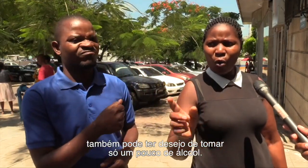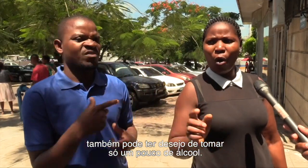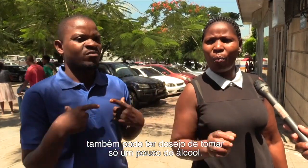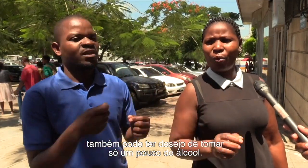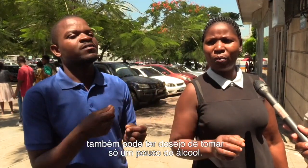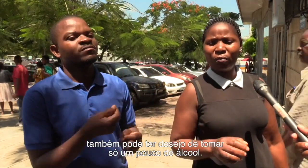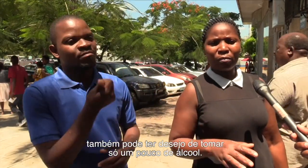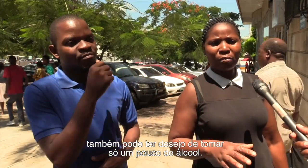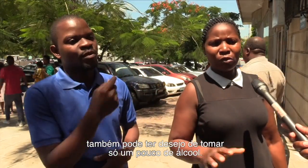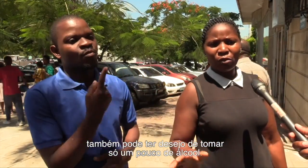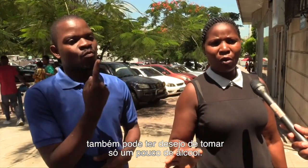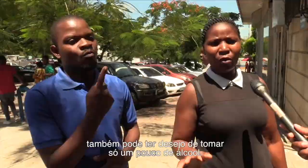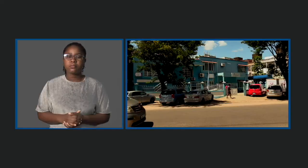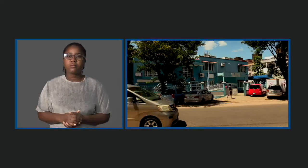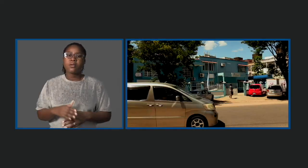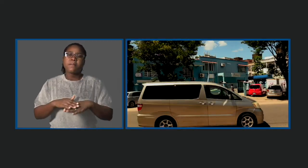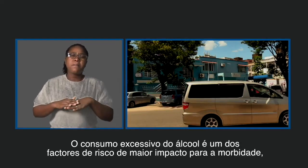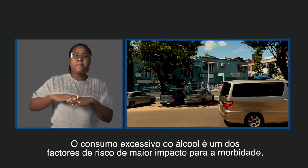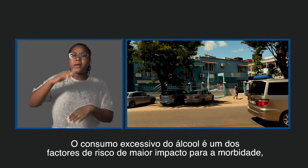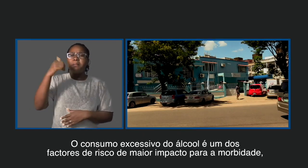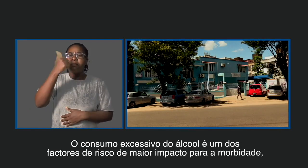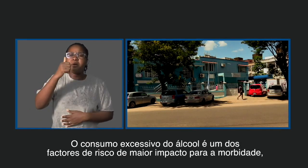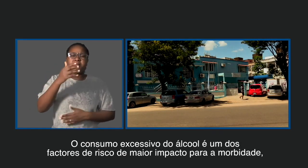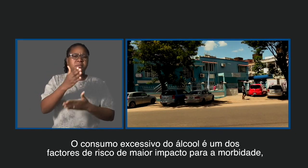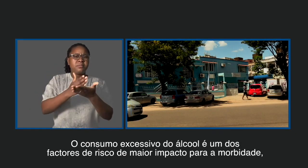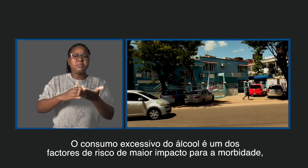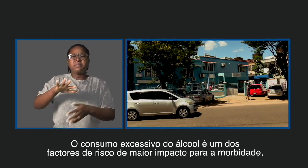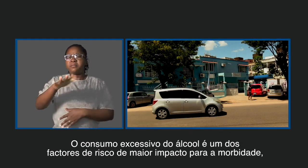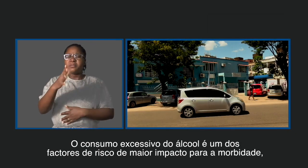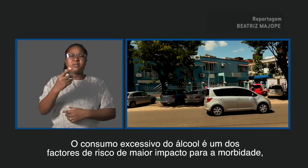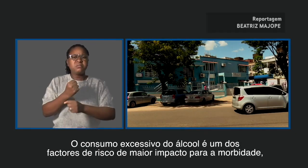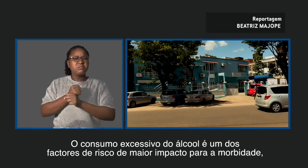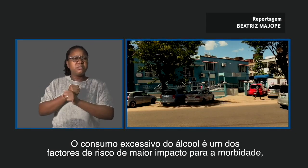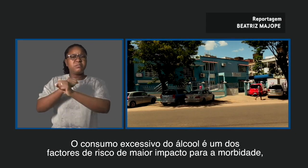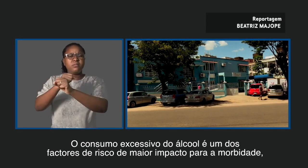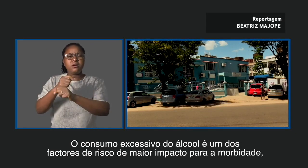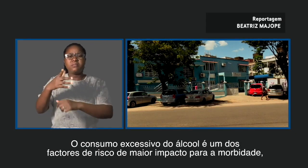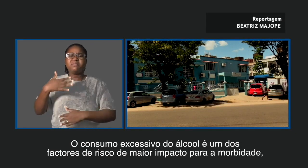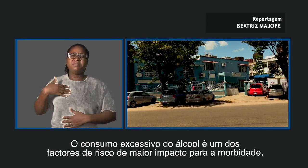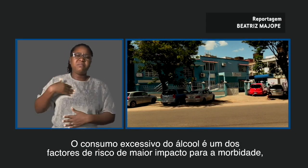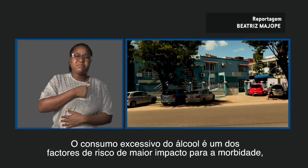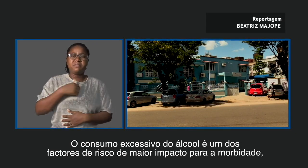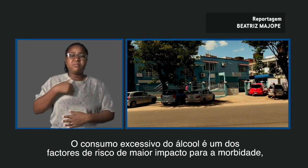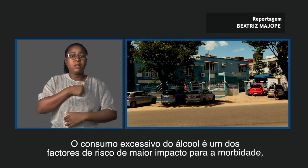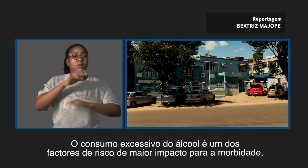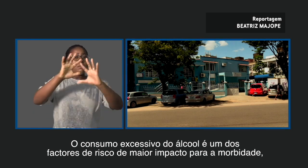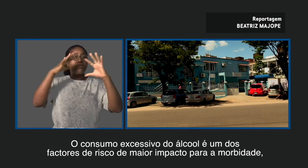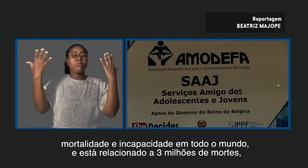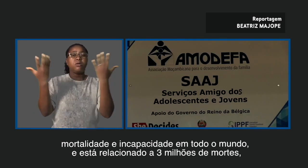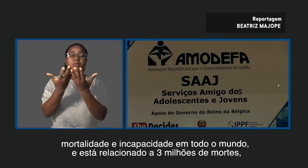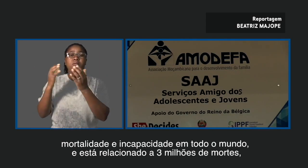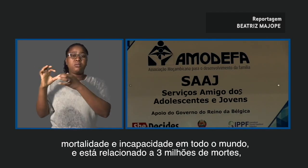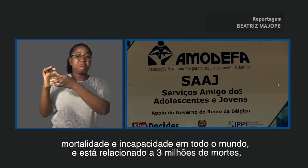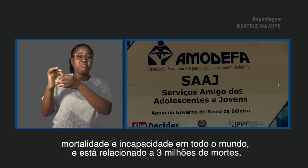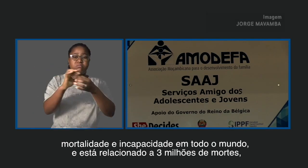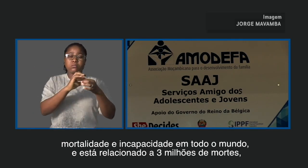menos um copo só. O consumo excessivo de álcool é um dos fatores de risco de maior impacto para a morbidade,